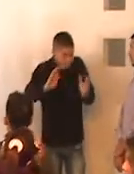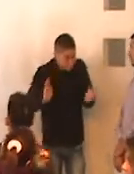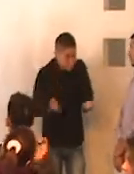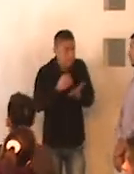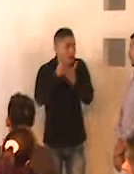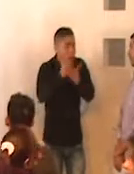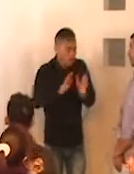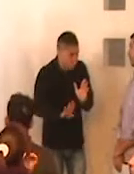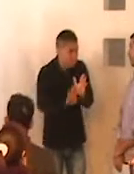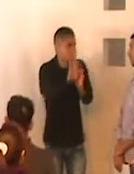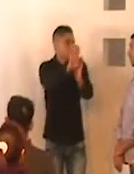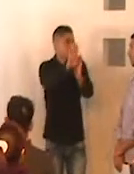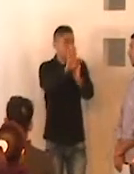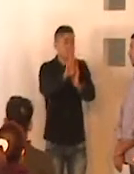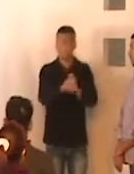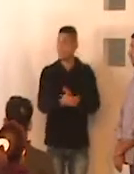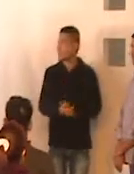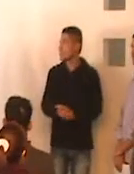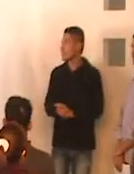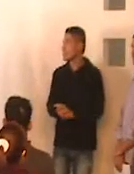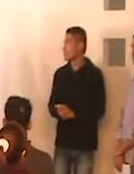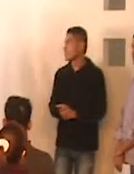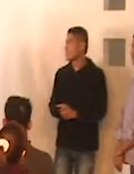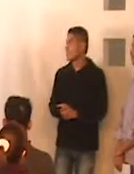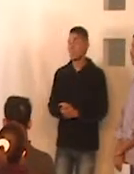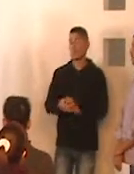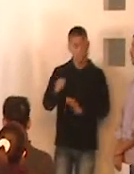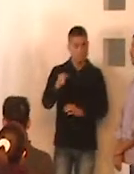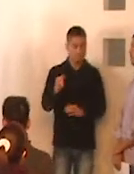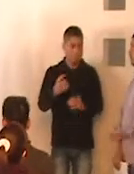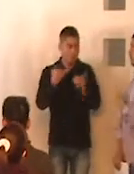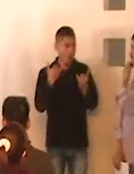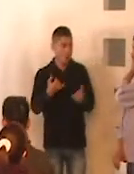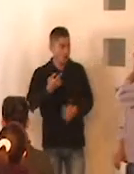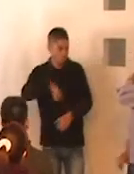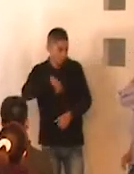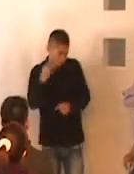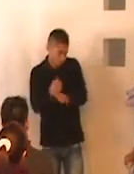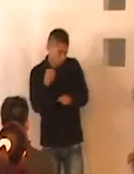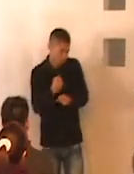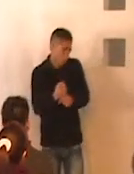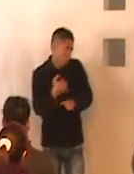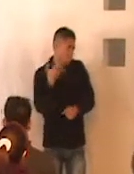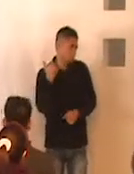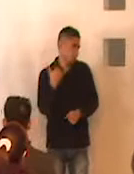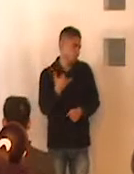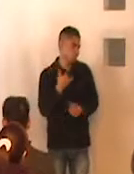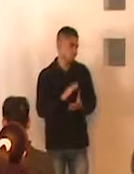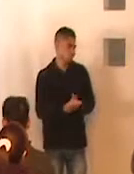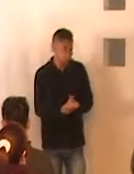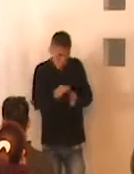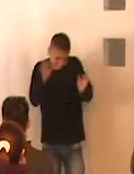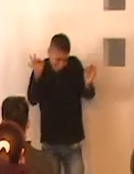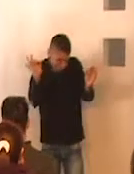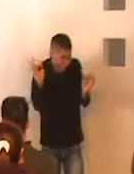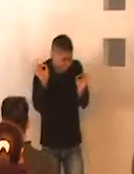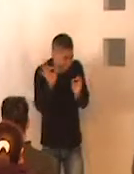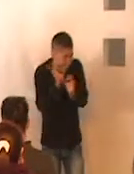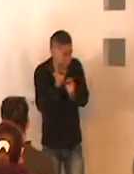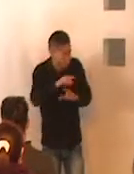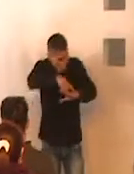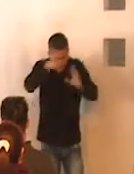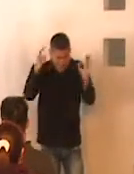correcto, totalmente de acuerdo. De hecho, ahorita estamos trabajando, y digo estamos porque ya, pues, ya uno metido de cabeza y ya uno saca los pies.